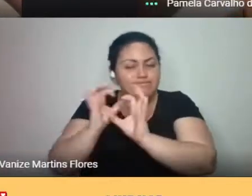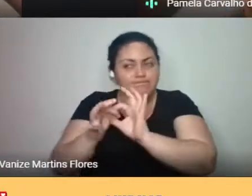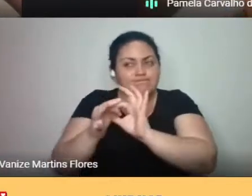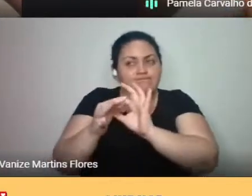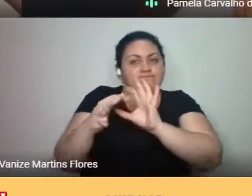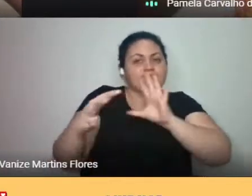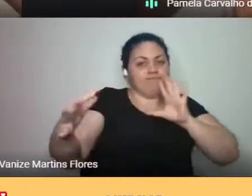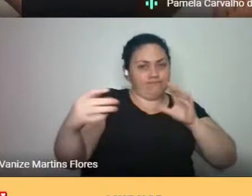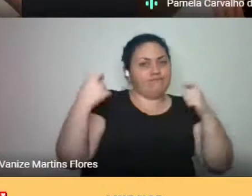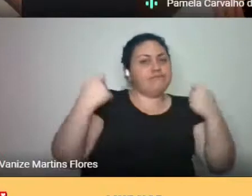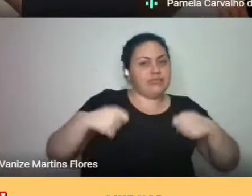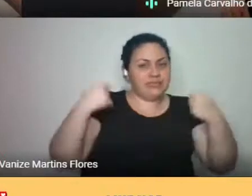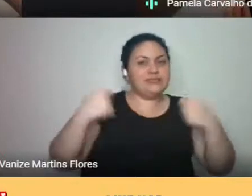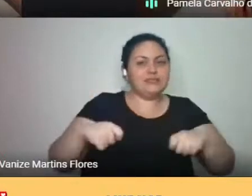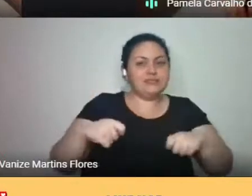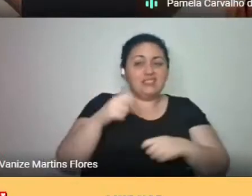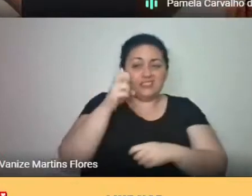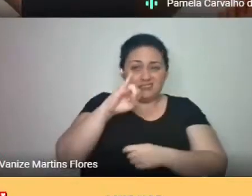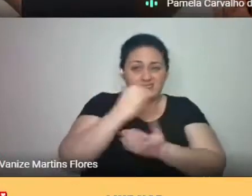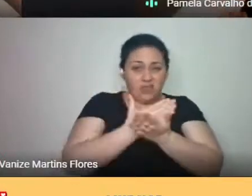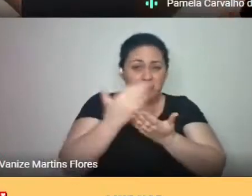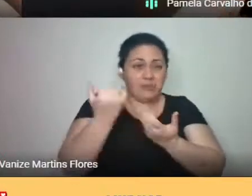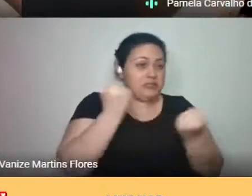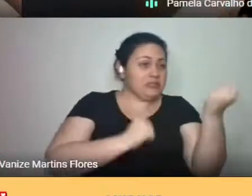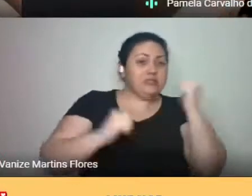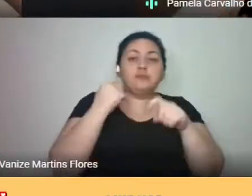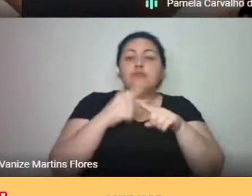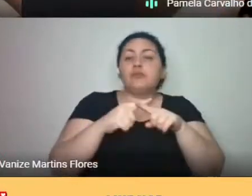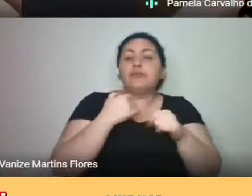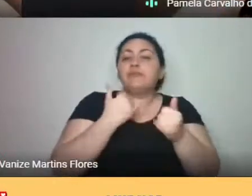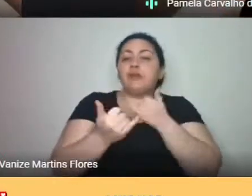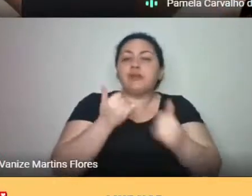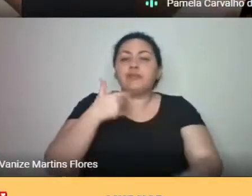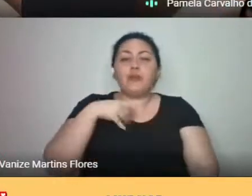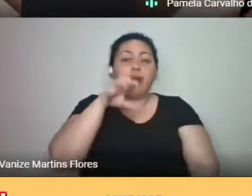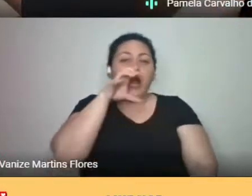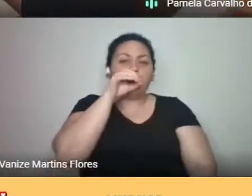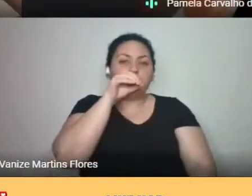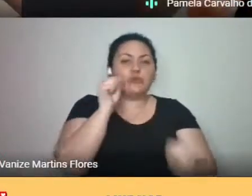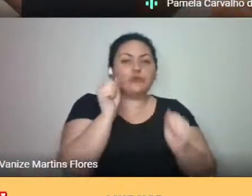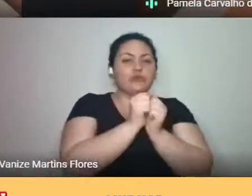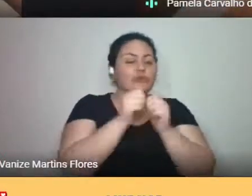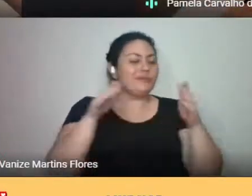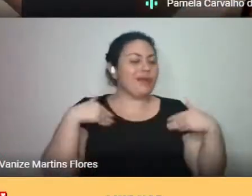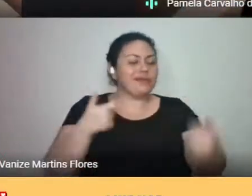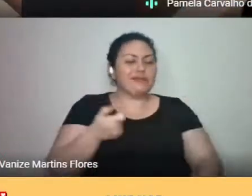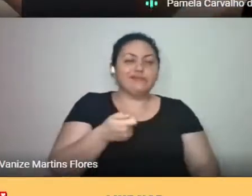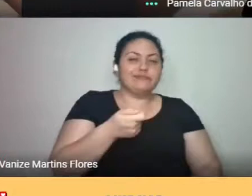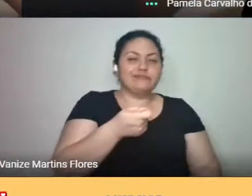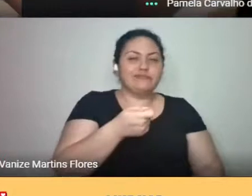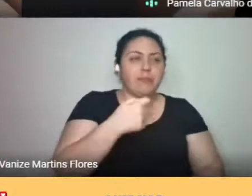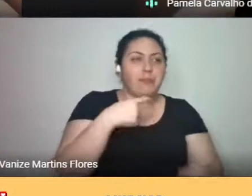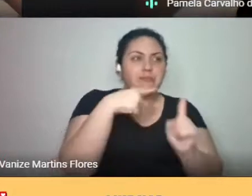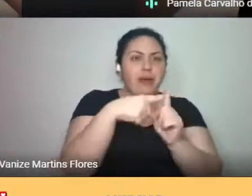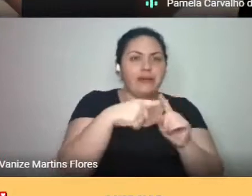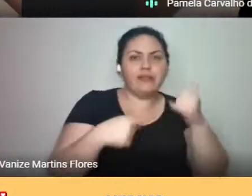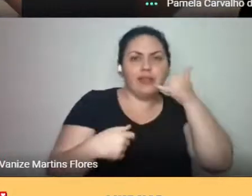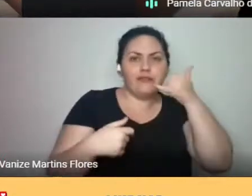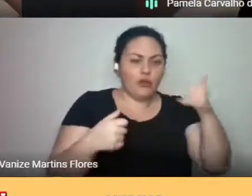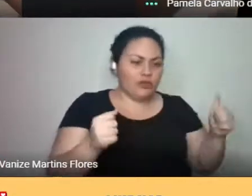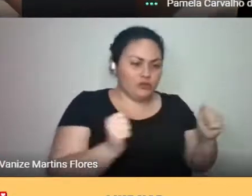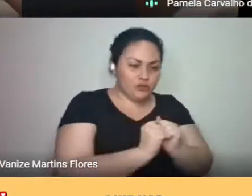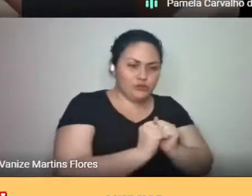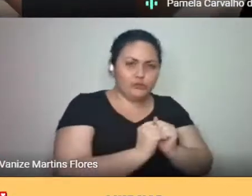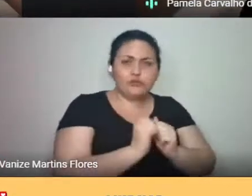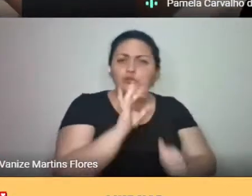lá, levar o cachorro para passear, sem levar o celular, de repente, né, que é uma voltinha só, que eu